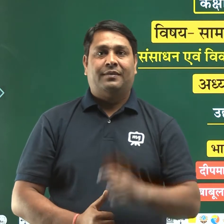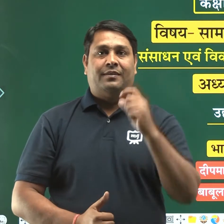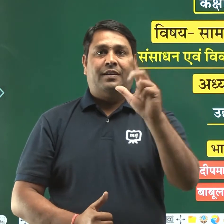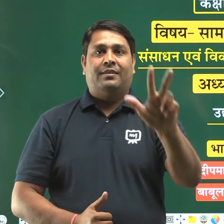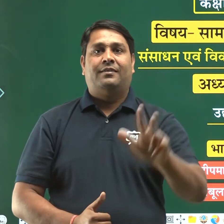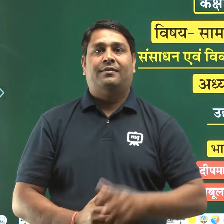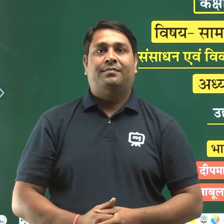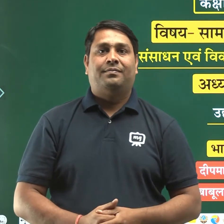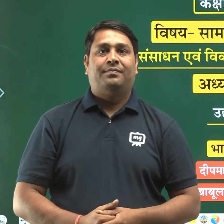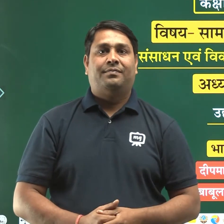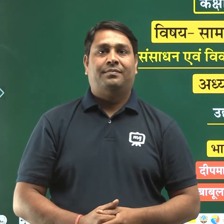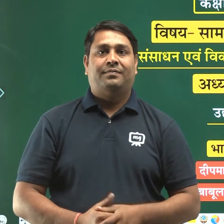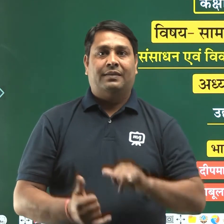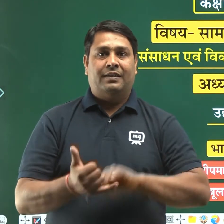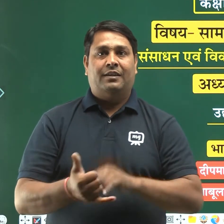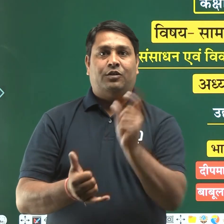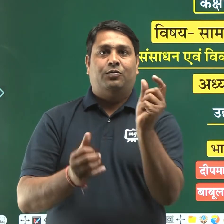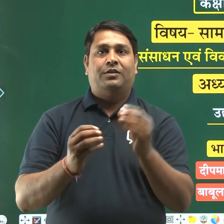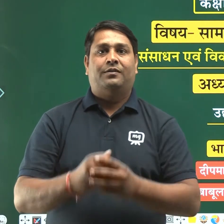कक्षा 8 विषय